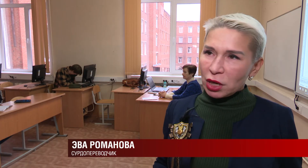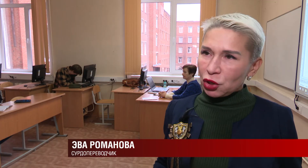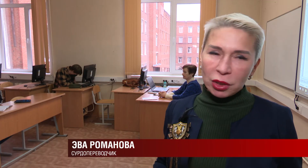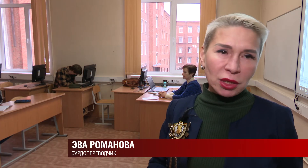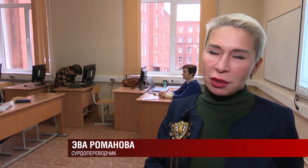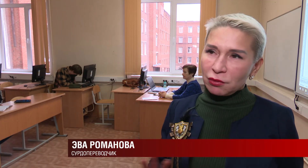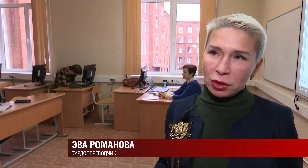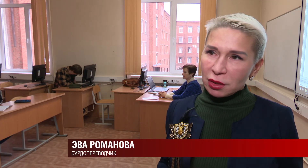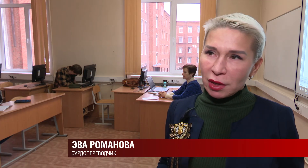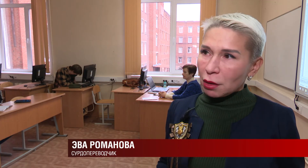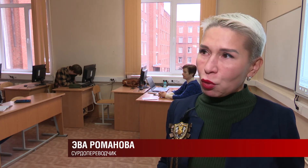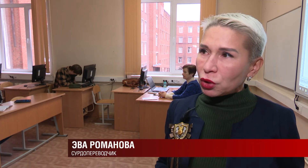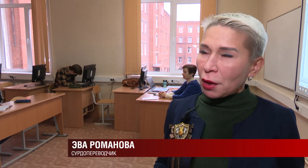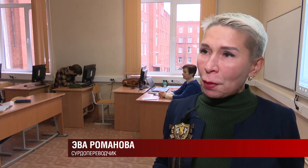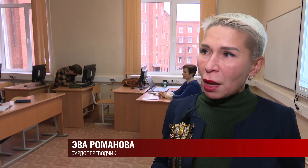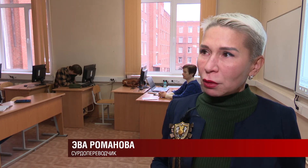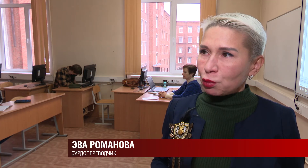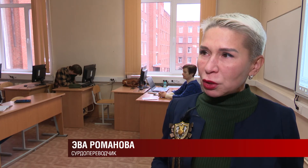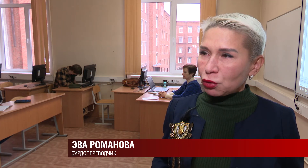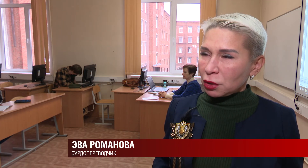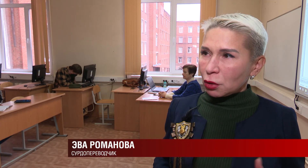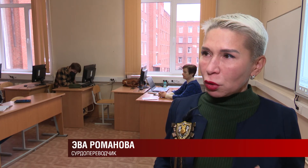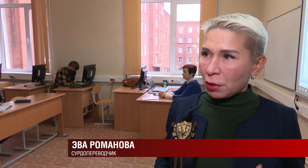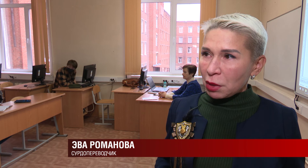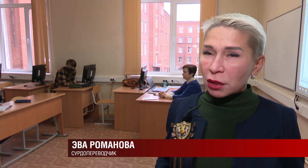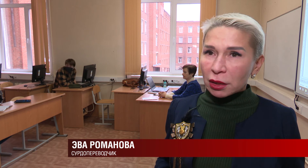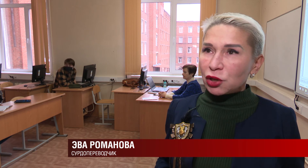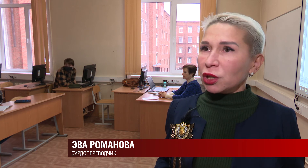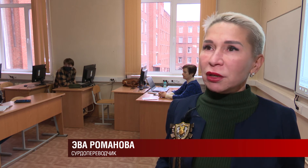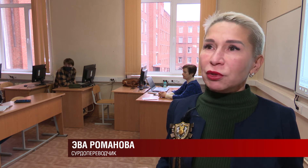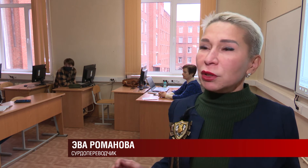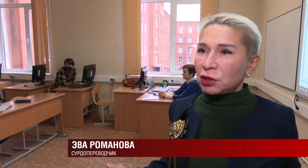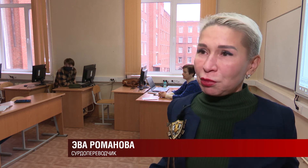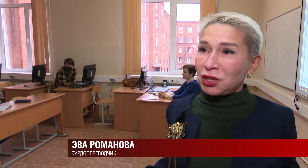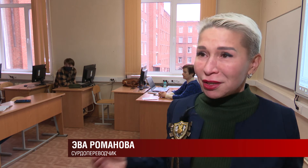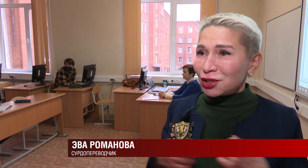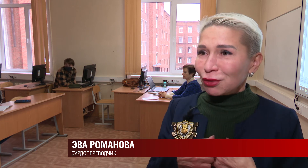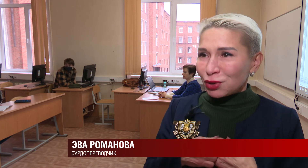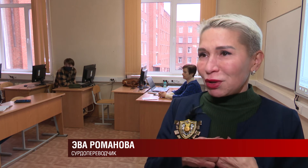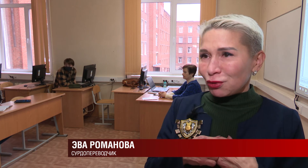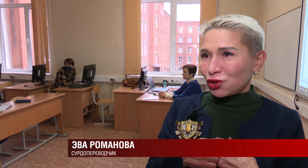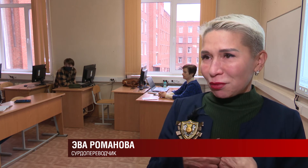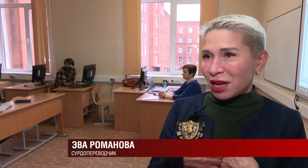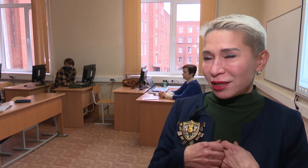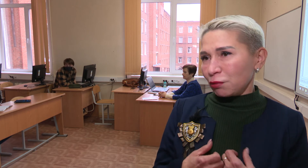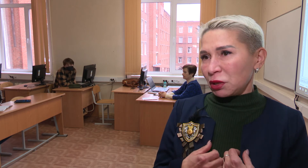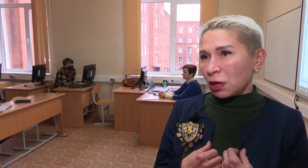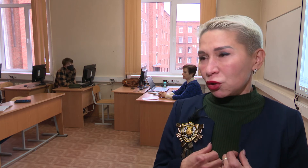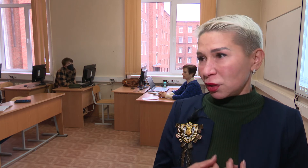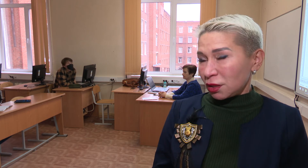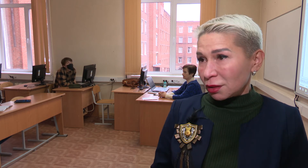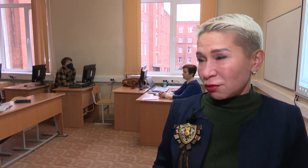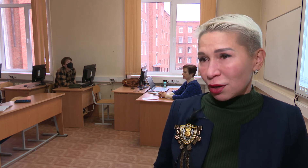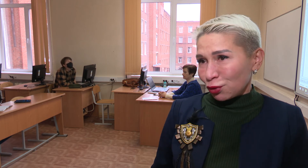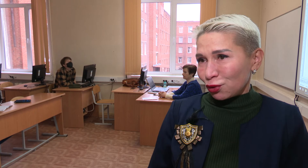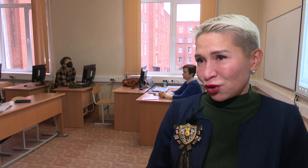очень неудачный, ты недовольна своей работой, но происходит такой момент, когда человек вот тебе тянется, и он тебя хочет обнять, и ты понимаешь,